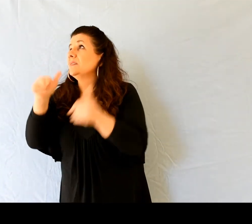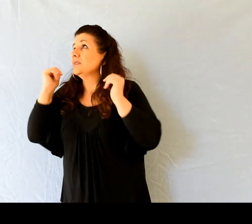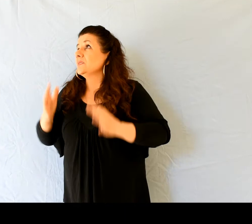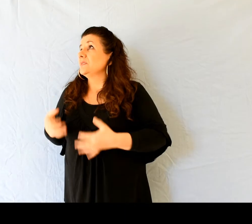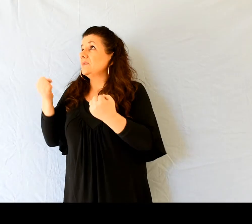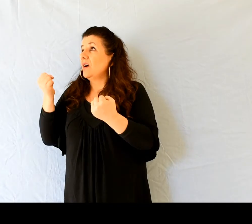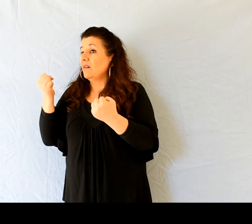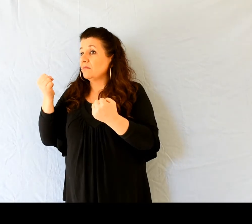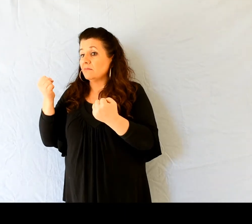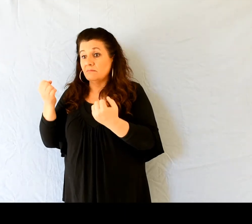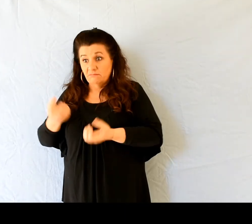Mais non,